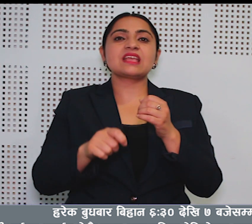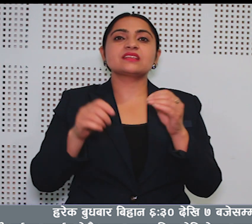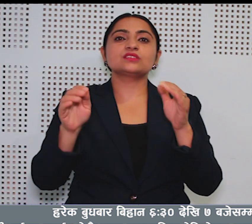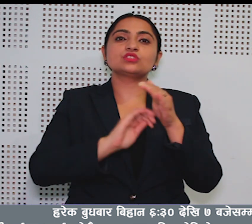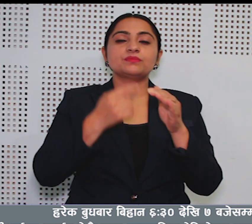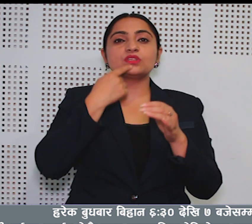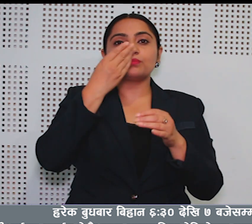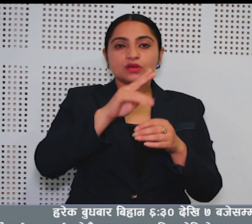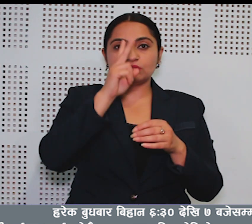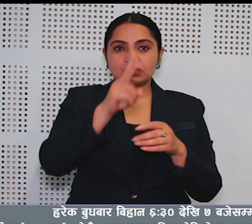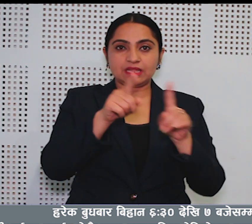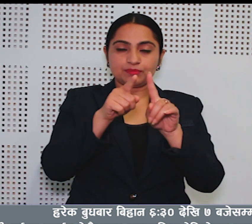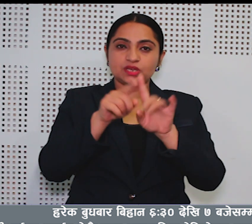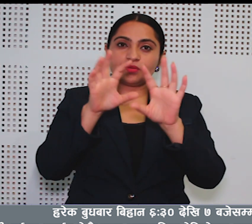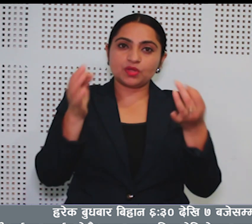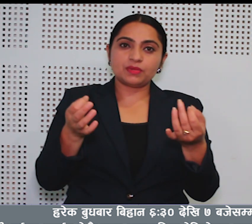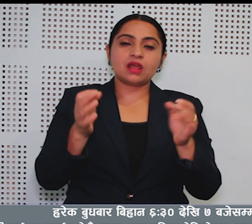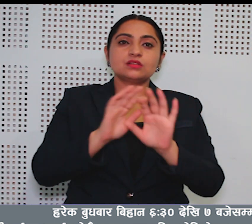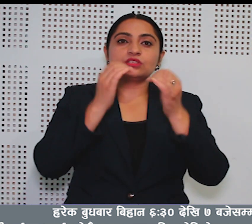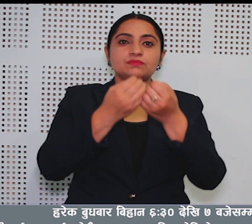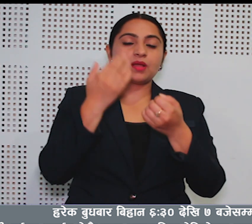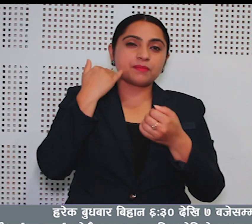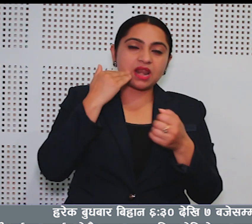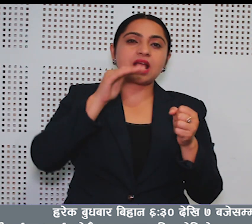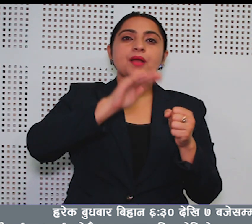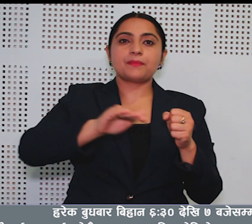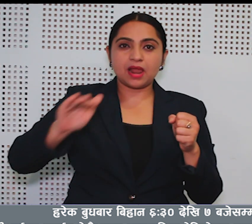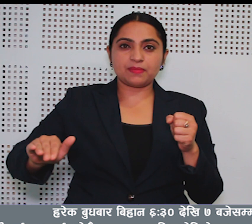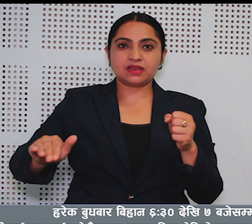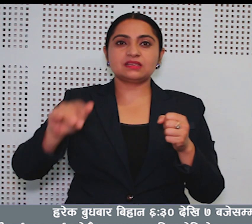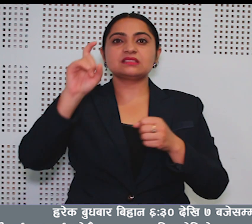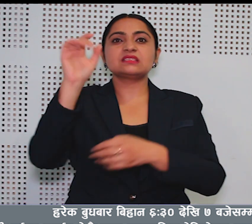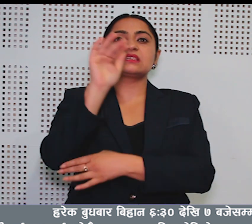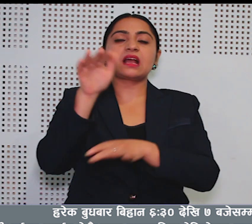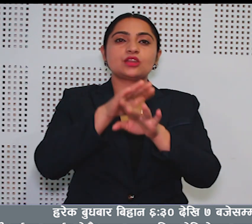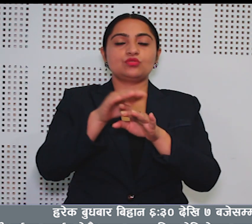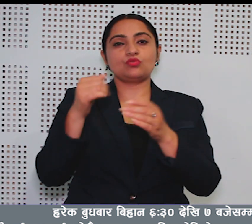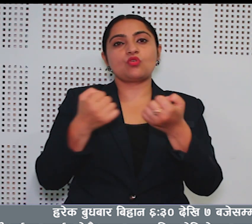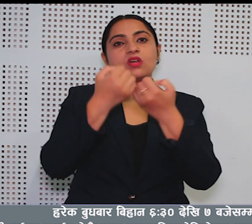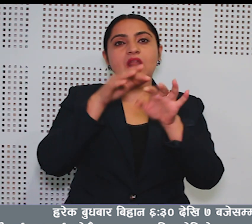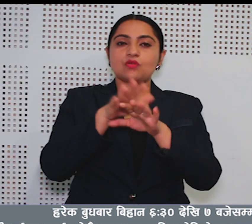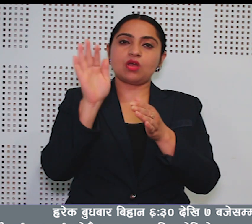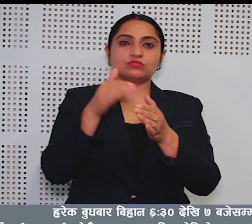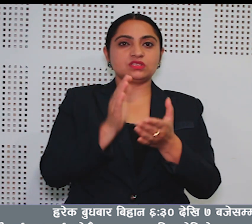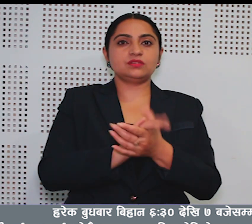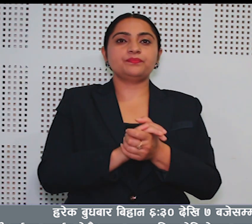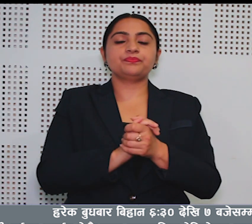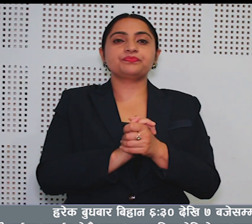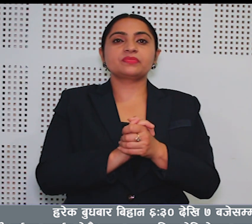खालका समाजका महिलाका बाल बालिकाका ज्येष्ठ नागरिकका घटनाहरू आउँछन् जहाँ चाहिँ समस्या नै भएर आउने खालका समस्याहरू हुन्छन्। त्यो ठाउँमा पनि हामीले